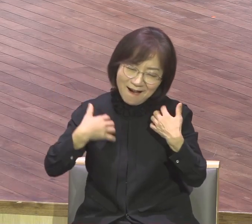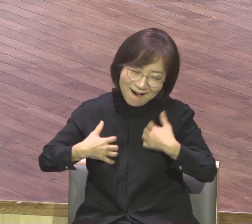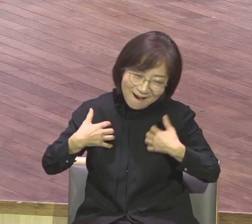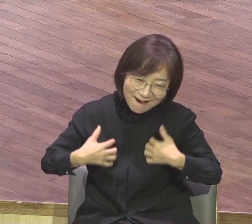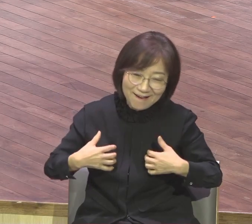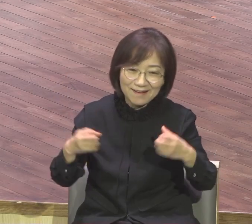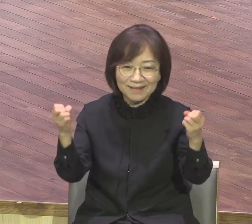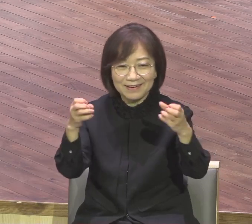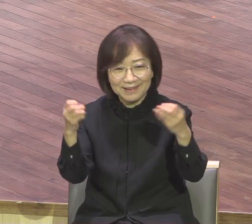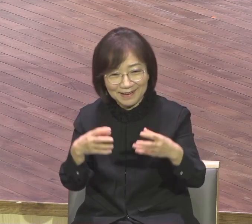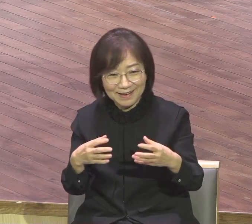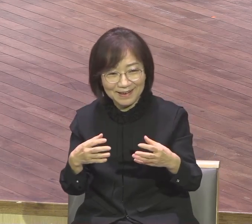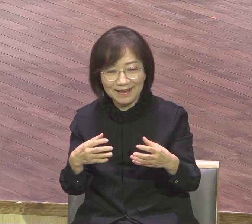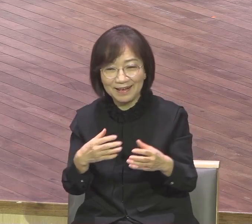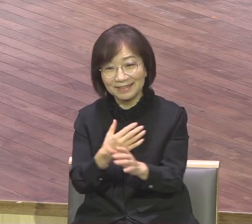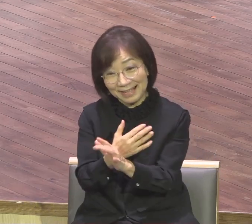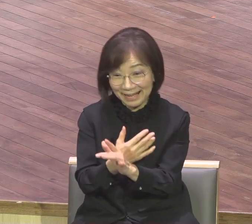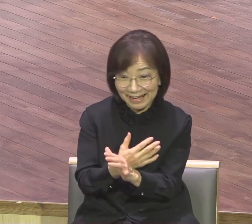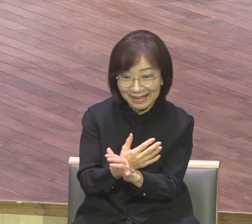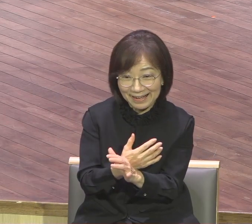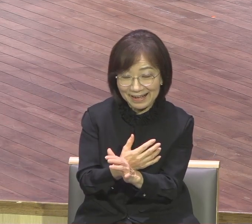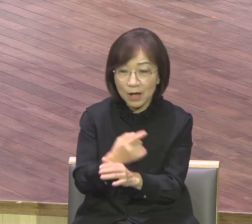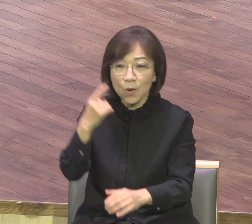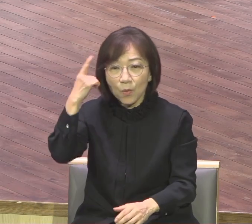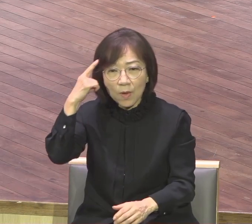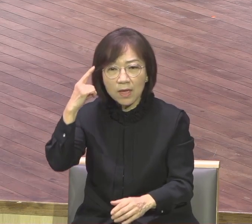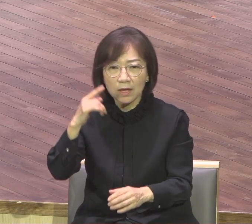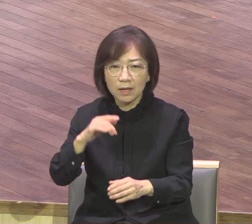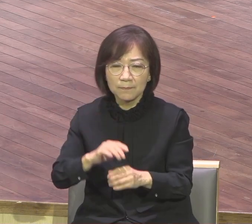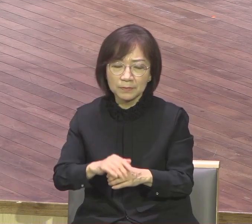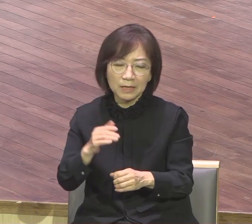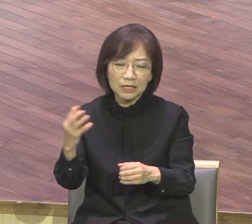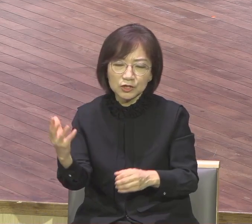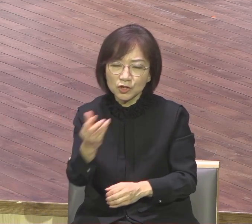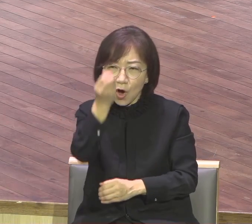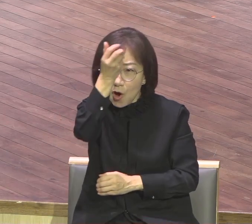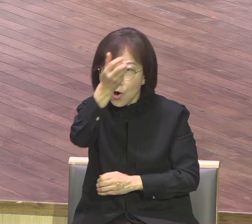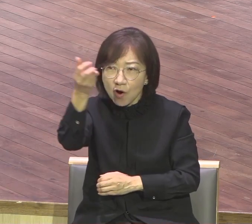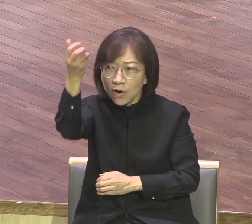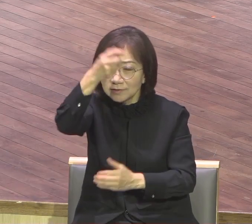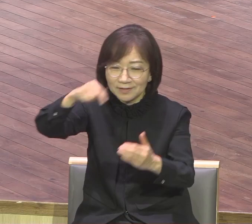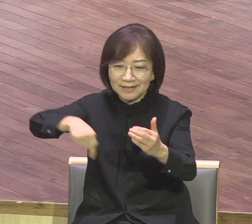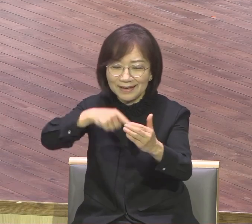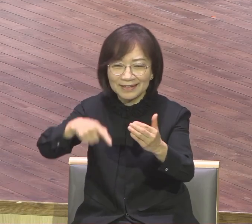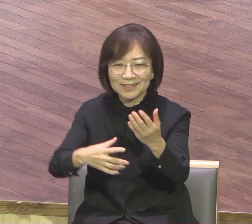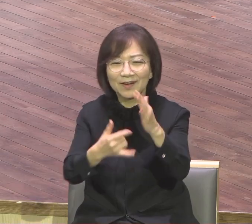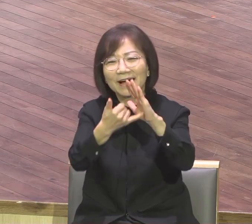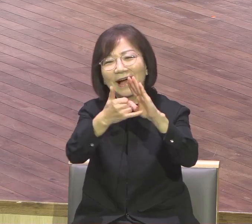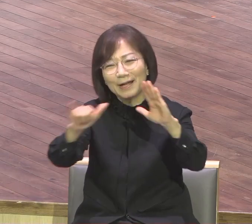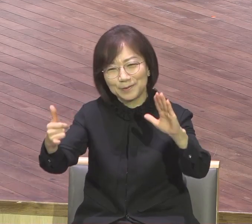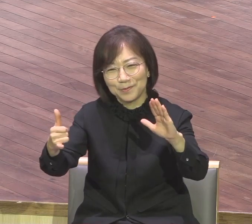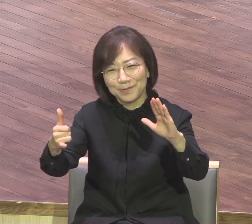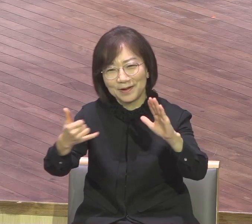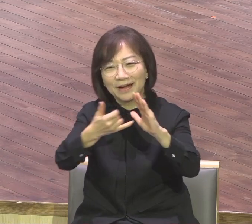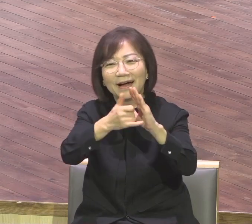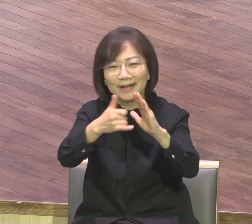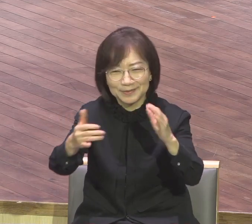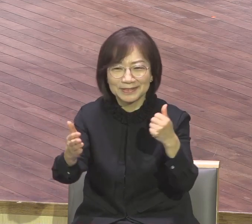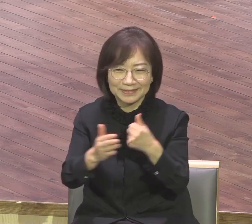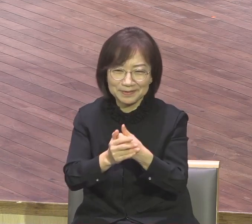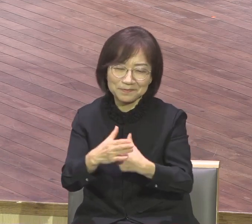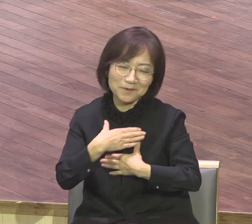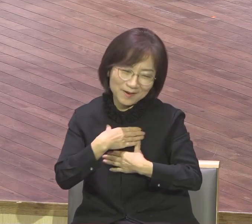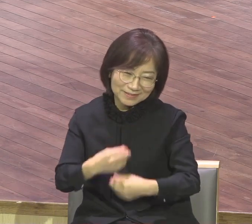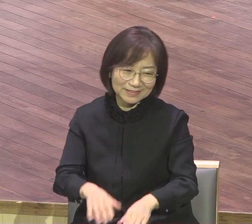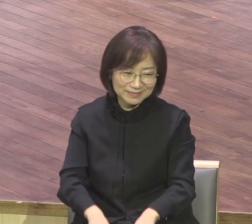보지만 성령 안에서 이미 우리는 한 가족이라고. Físicamente la primera vez, pero espiritualmente ya somos un hermano, una familia. 그 내가